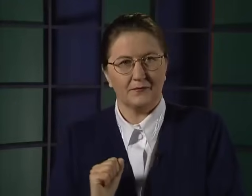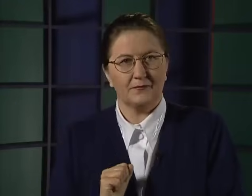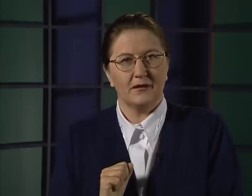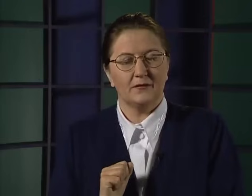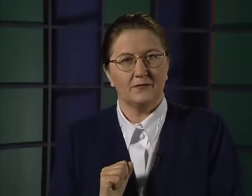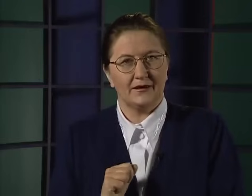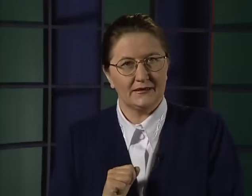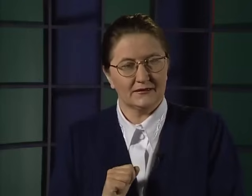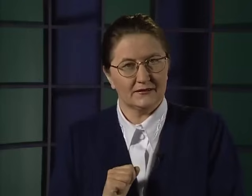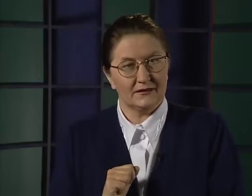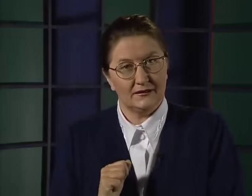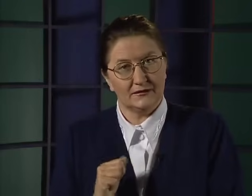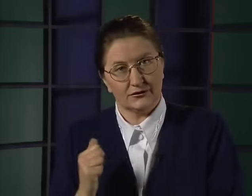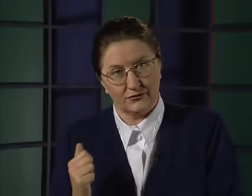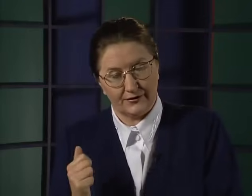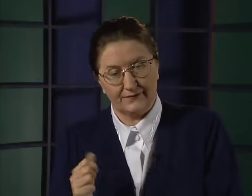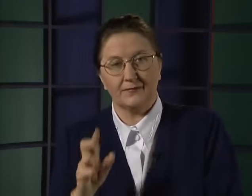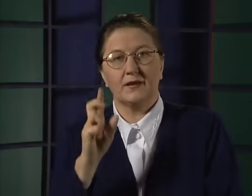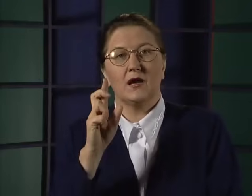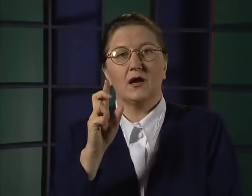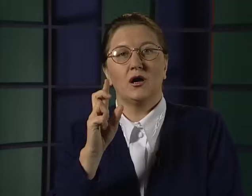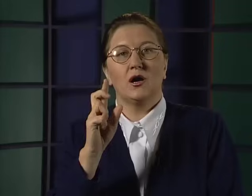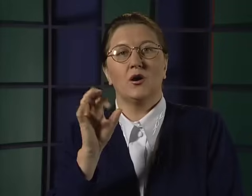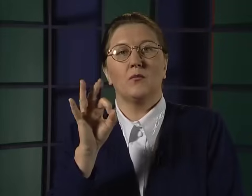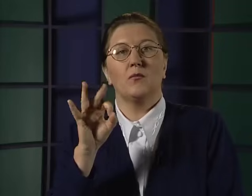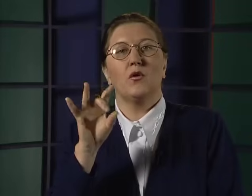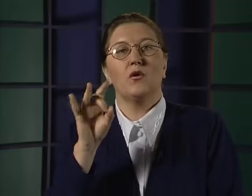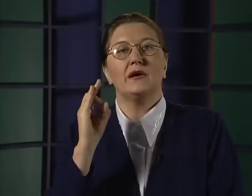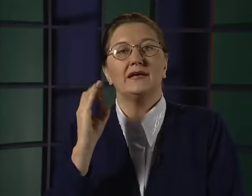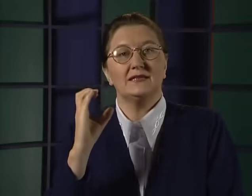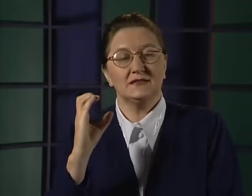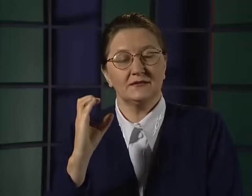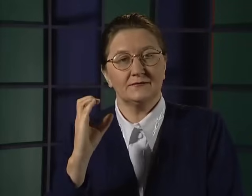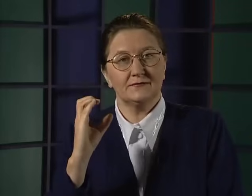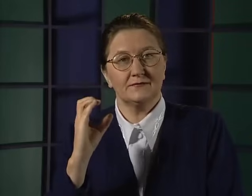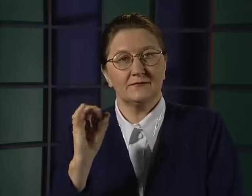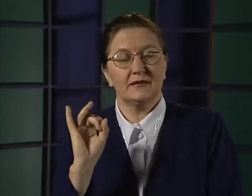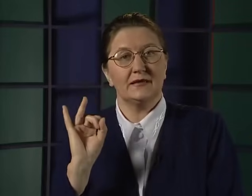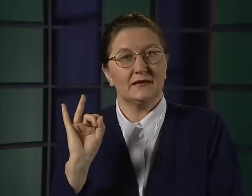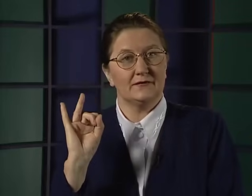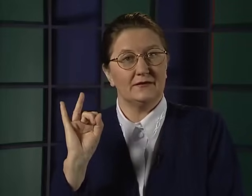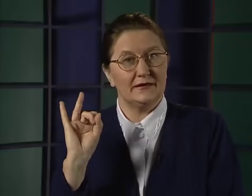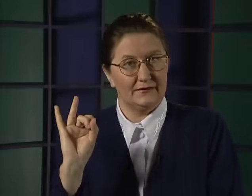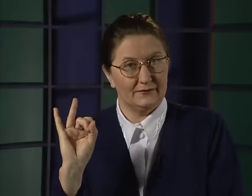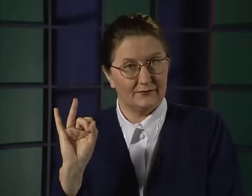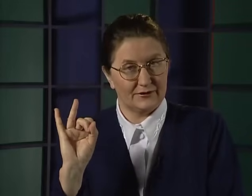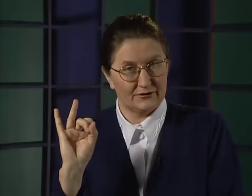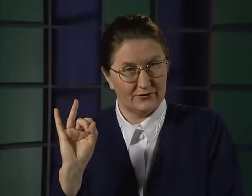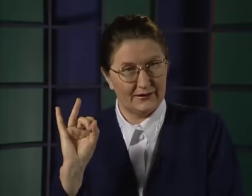Борис и Соня. Бо-рис. И. Протянули.